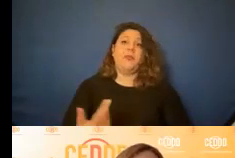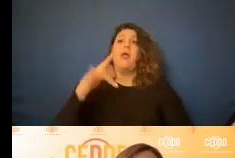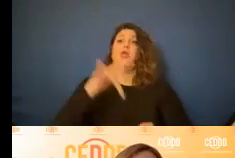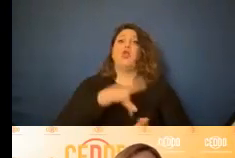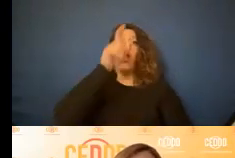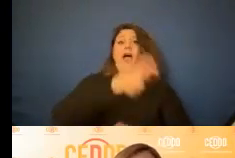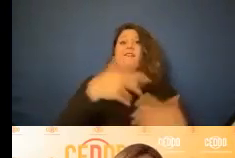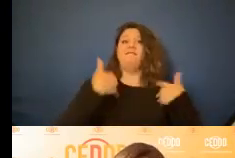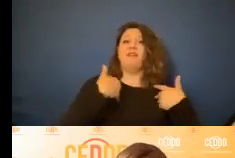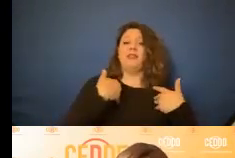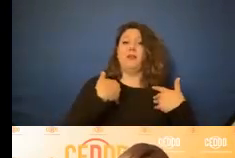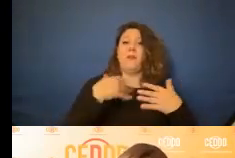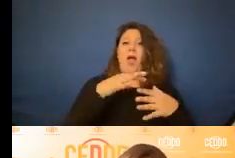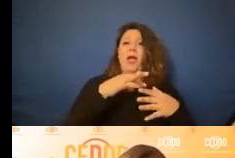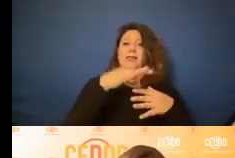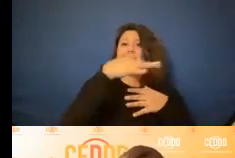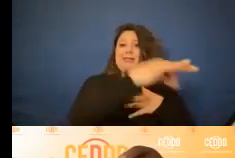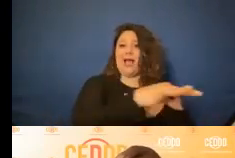observadores, los agresores ya se han visto